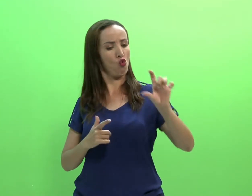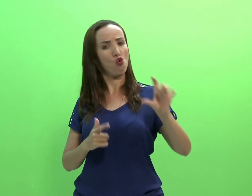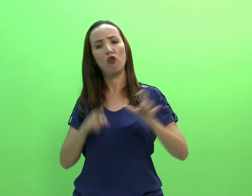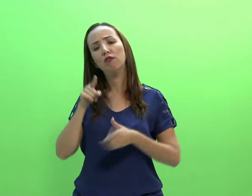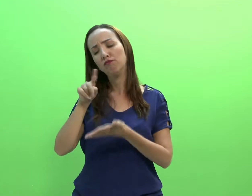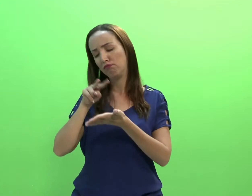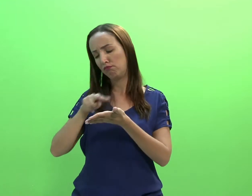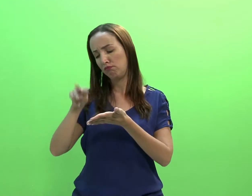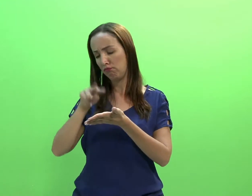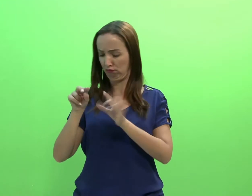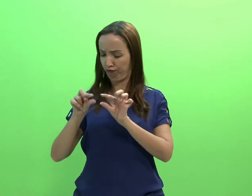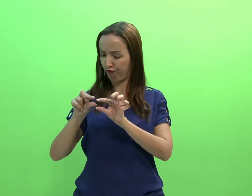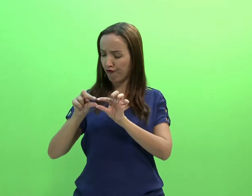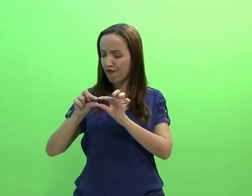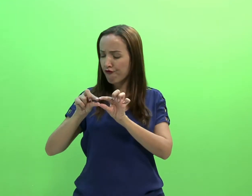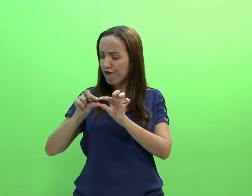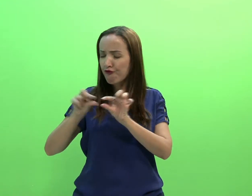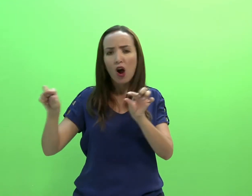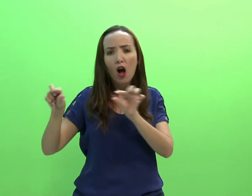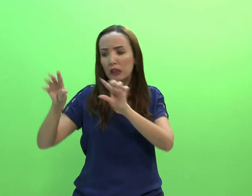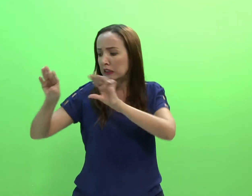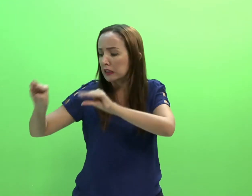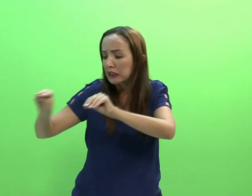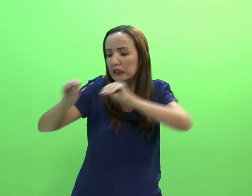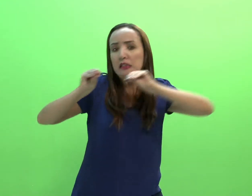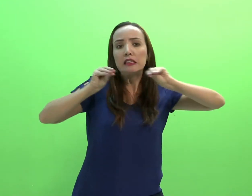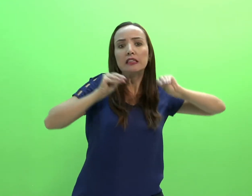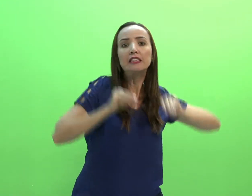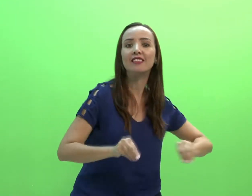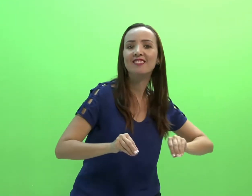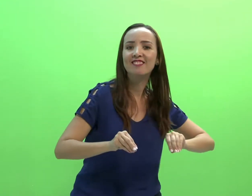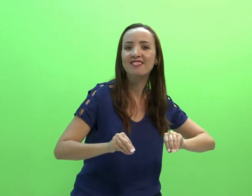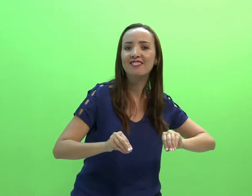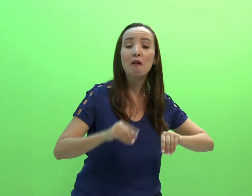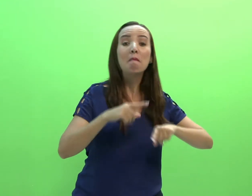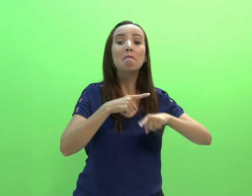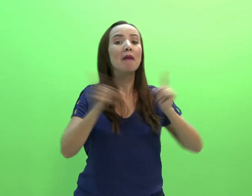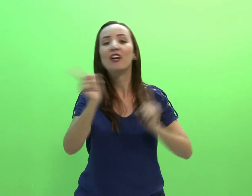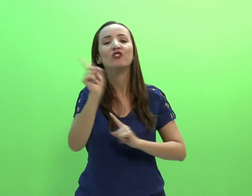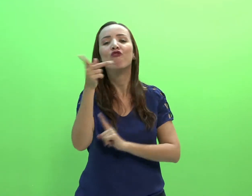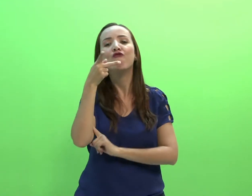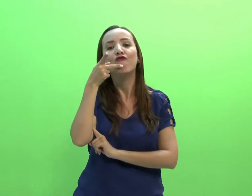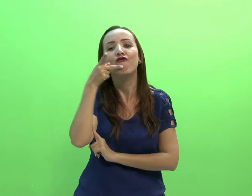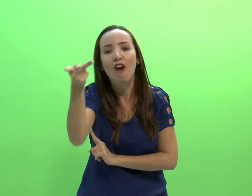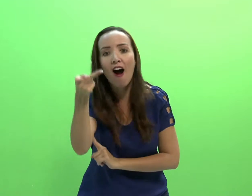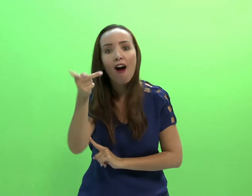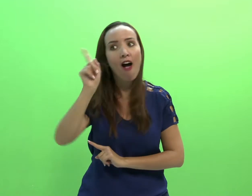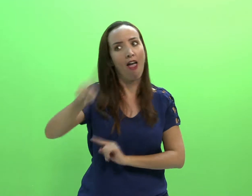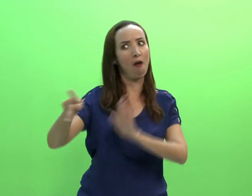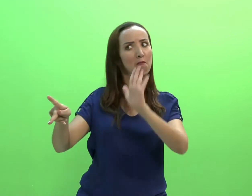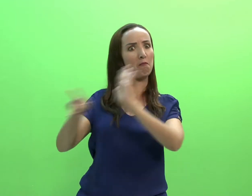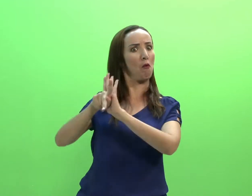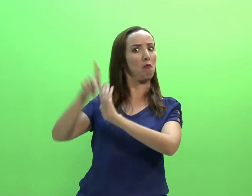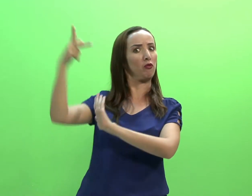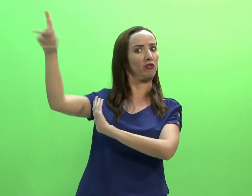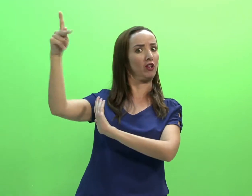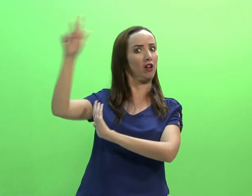livro, um determinado trecho, mas não fala com as